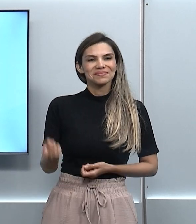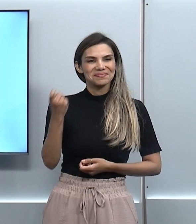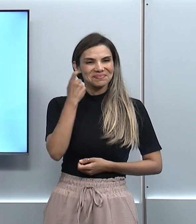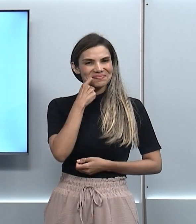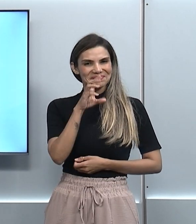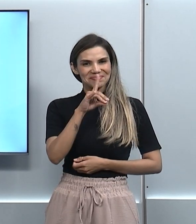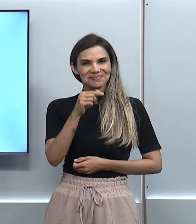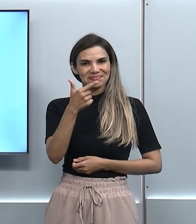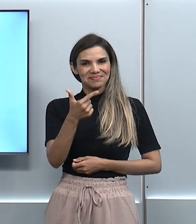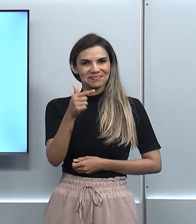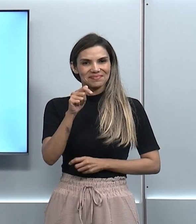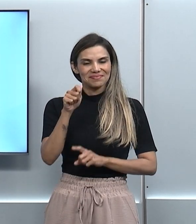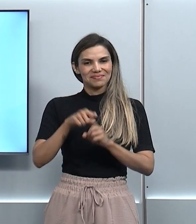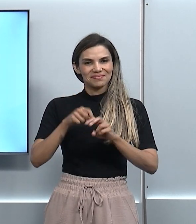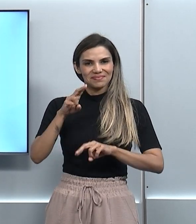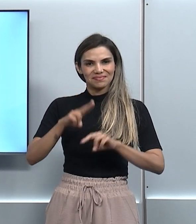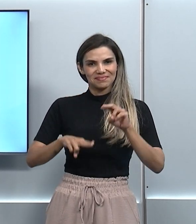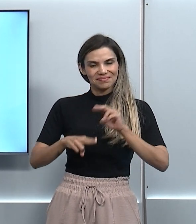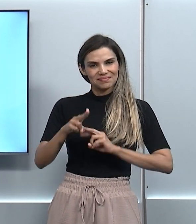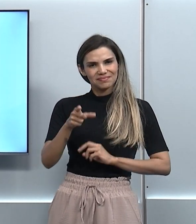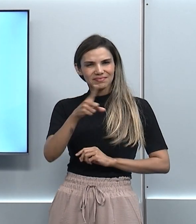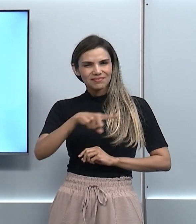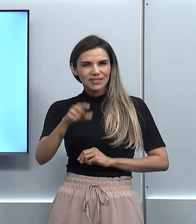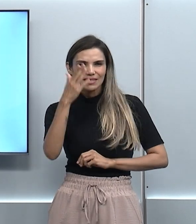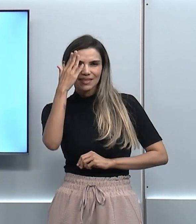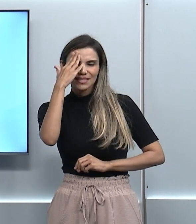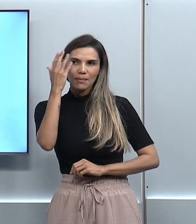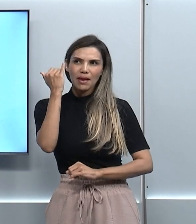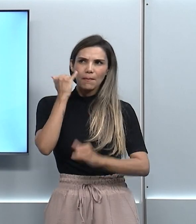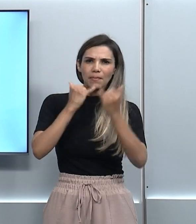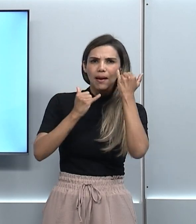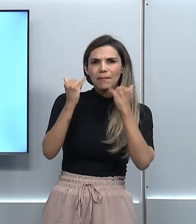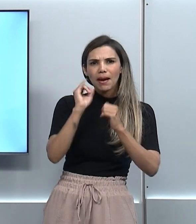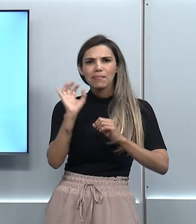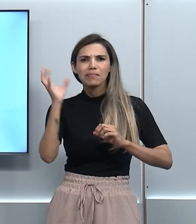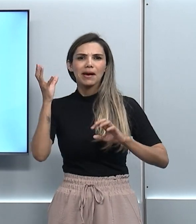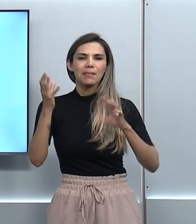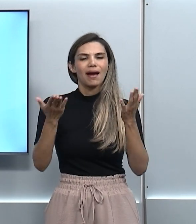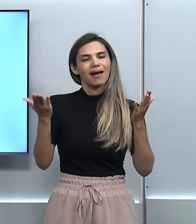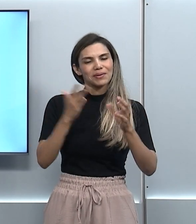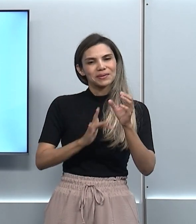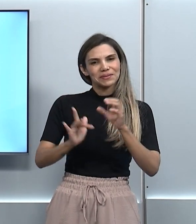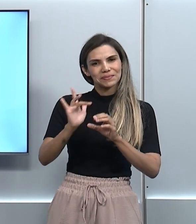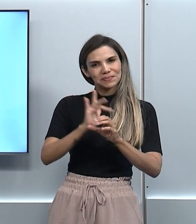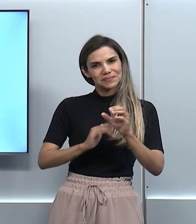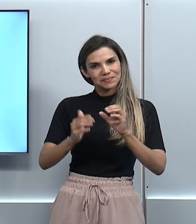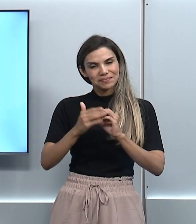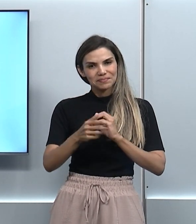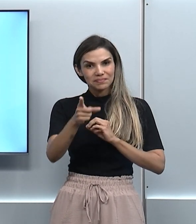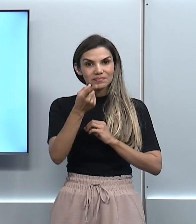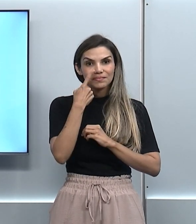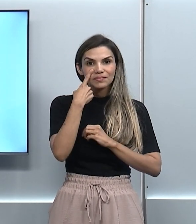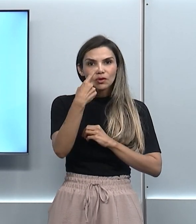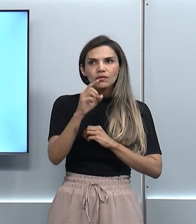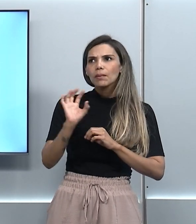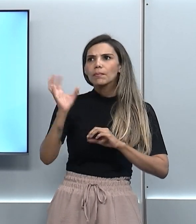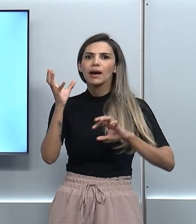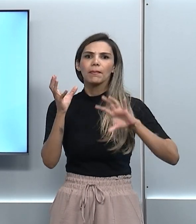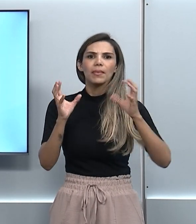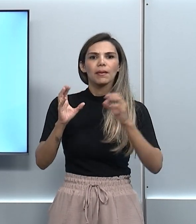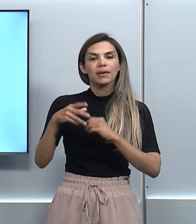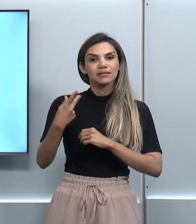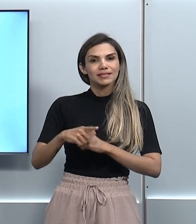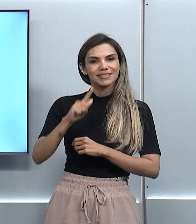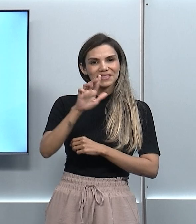Sexta-feira, dia 27 de junho. Para ficar bem informado, confira a partir de agora as principais